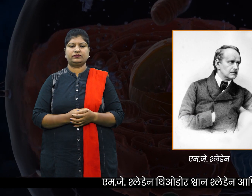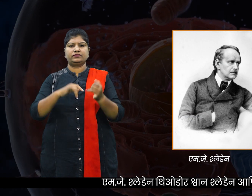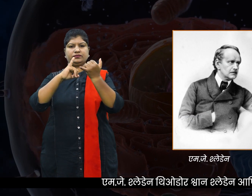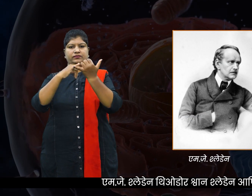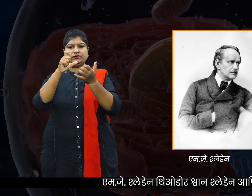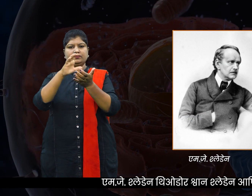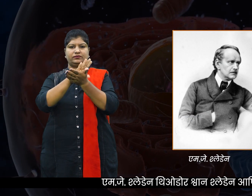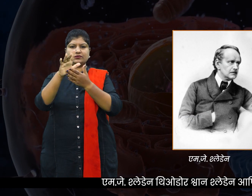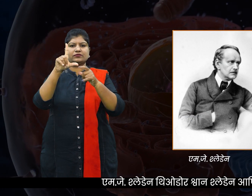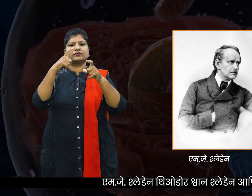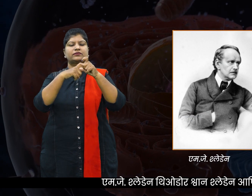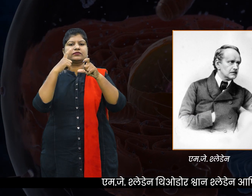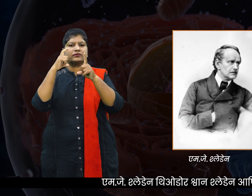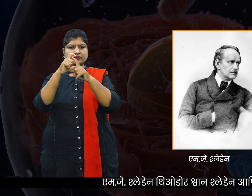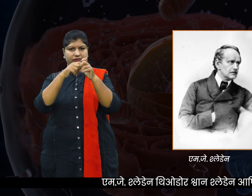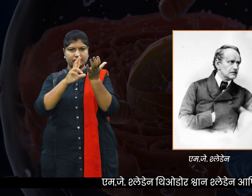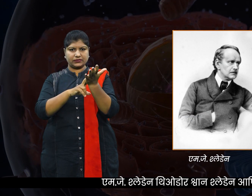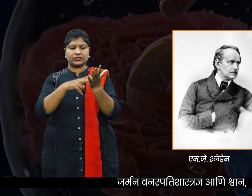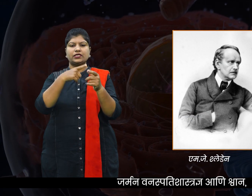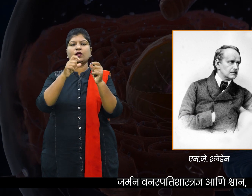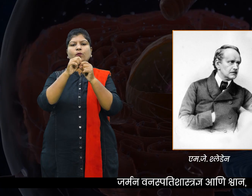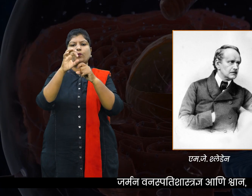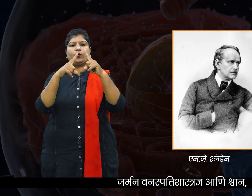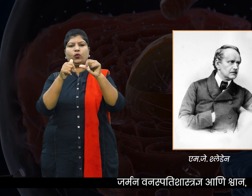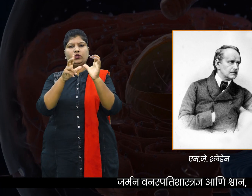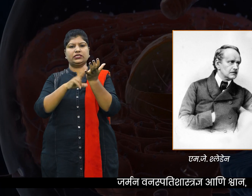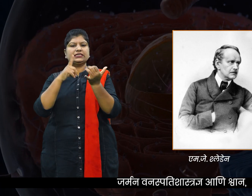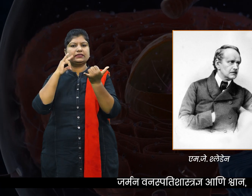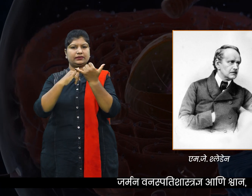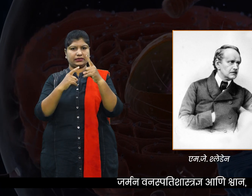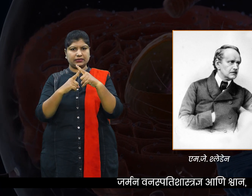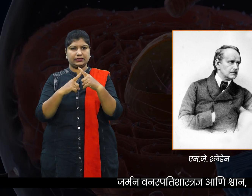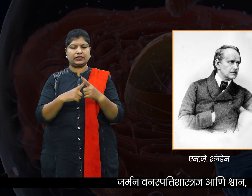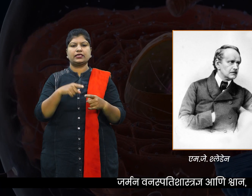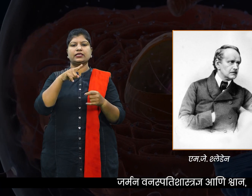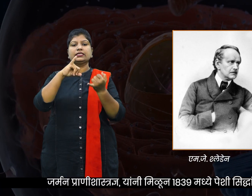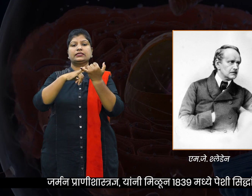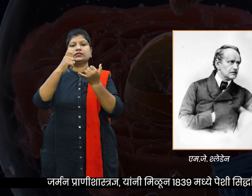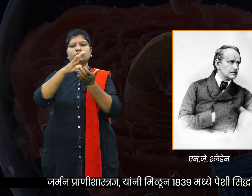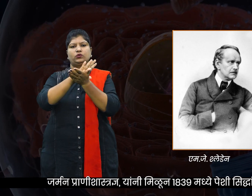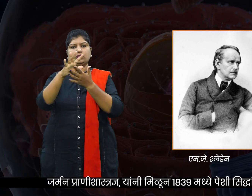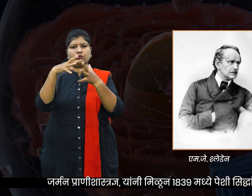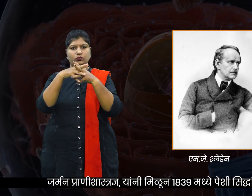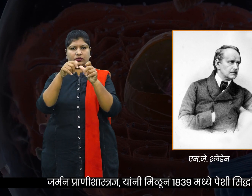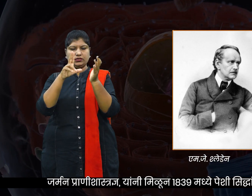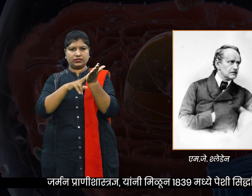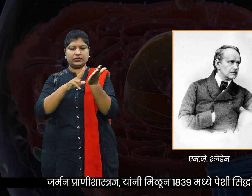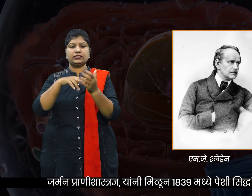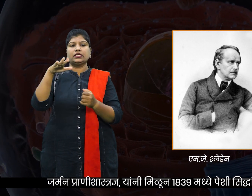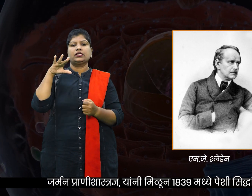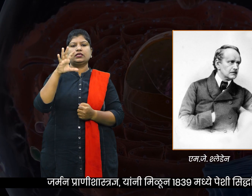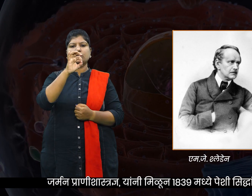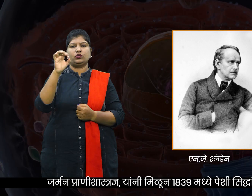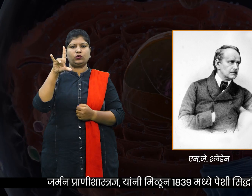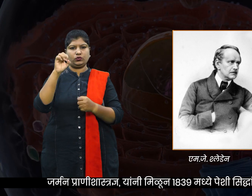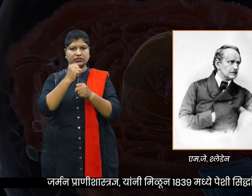M.J. शेल्डेन, थिओडोर श्वानशेल्डेन आणि जर्मन वनस्पतीशास्त्रज्ञ आणि श्वान जर्मन प्राणीशास्त्रज्ञ यांनी